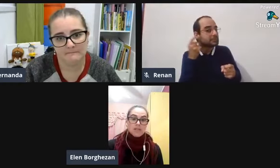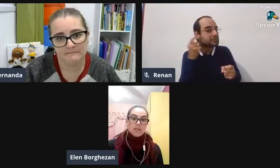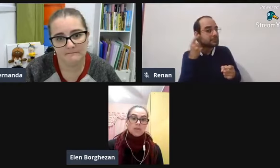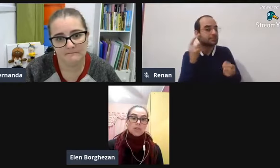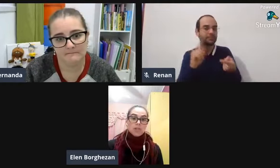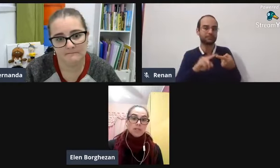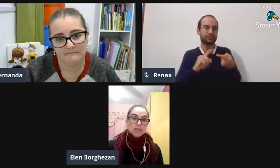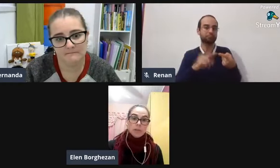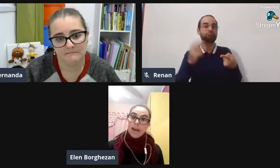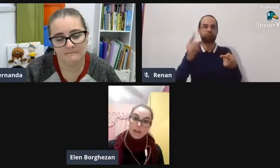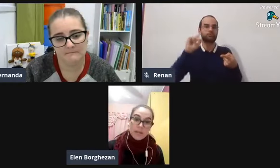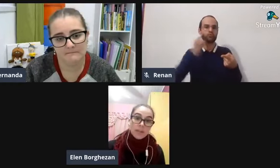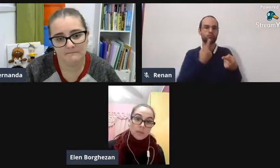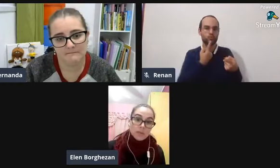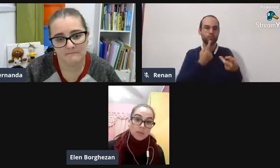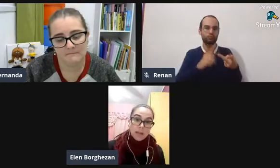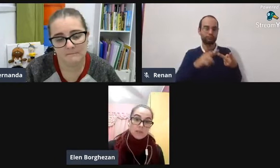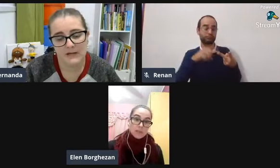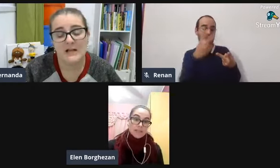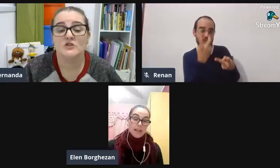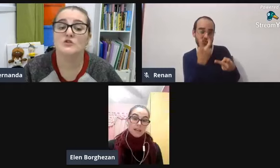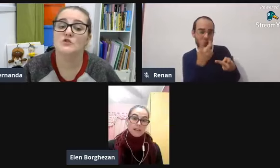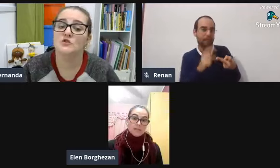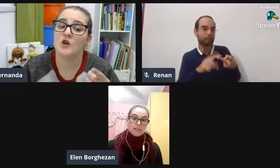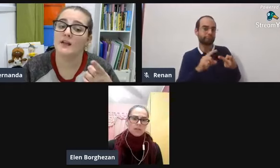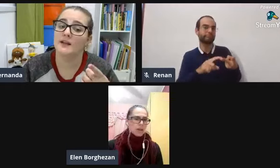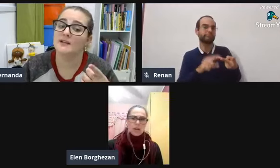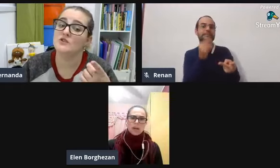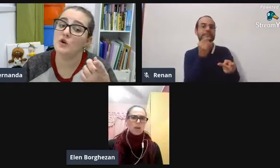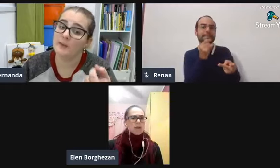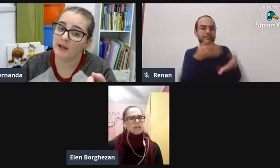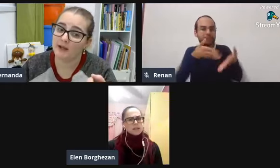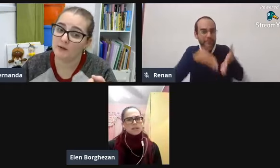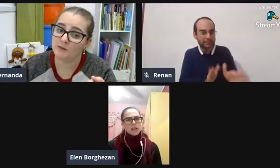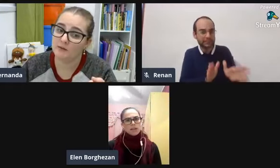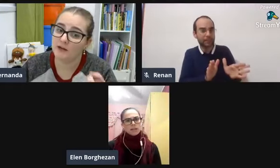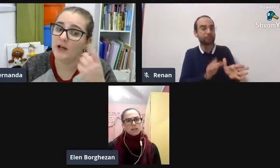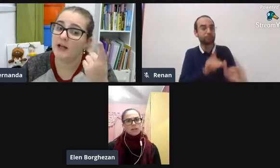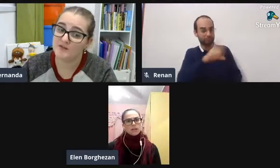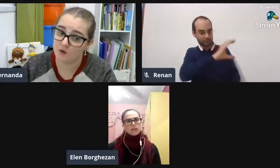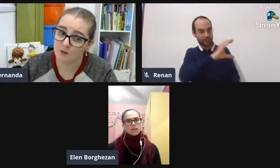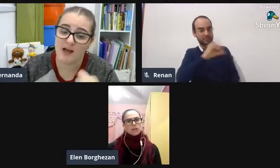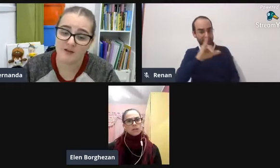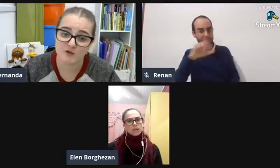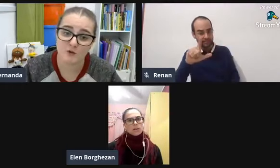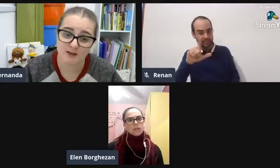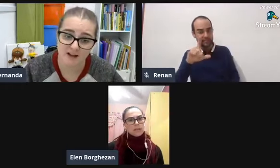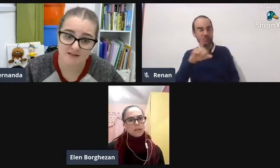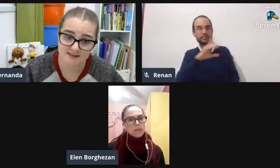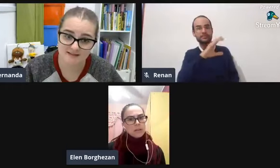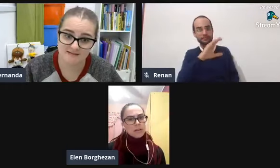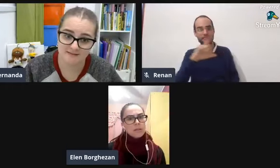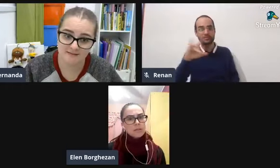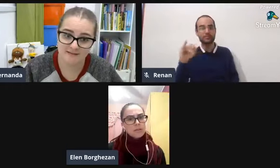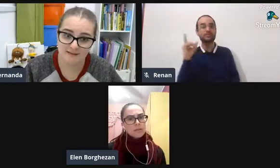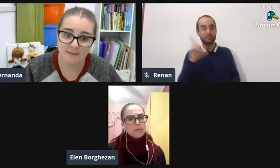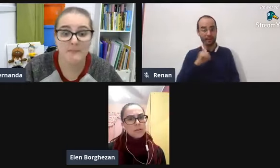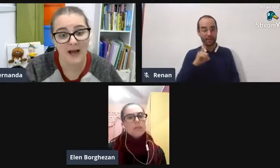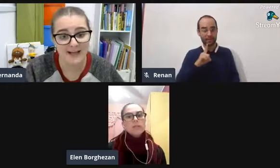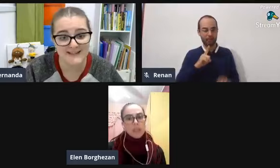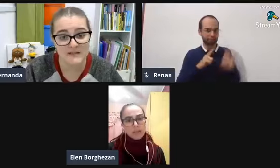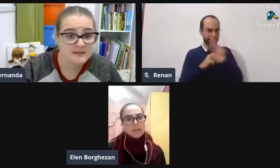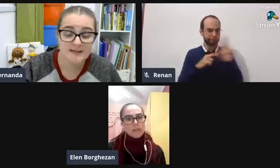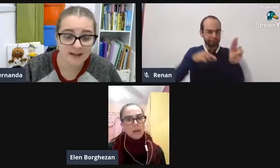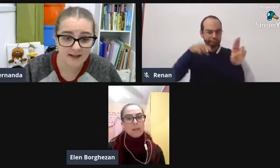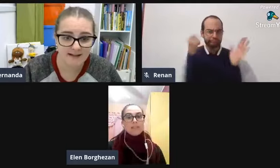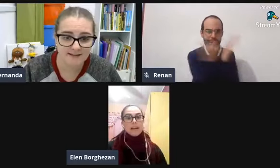é deficiente auditivo, já é feito isso, né? Já tem aquele CID. Só que eles que coisa engraçada. eles vão nomear de surdez.